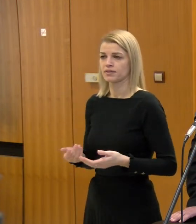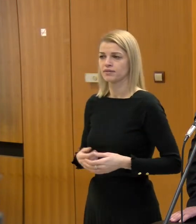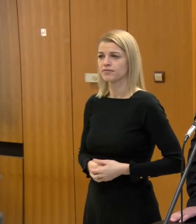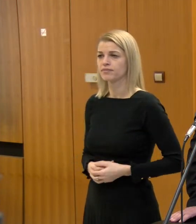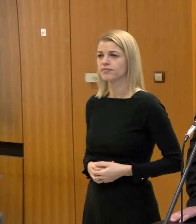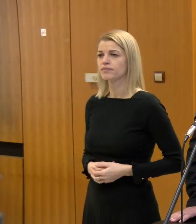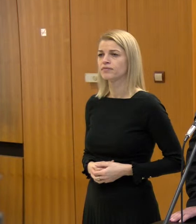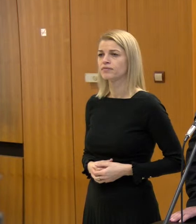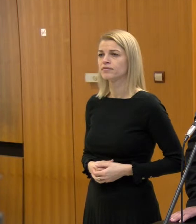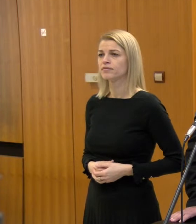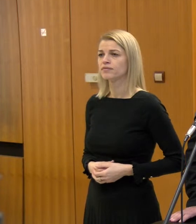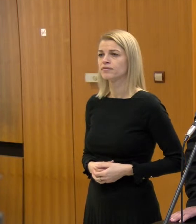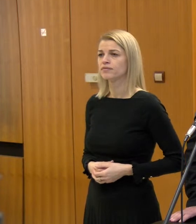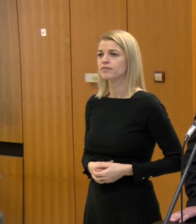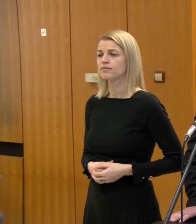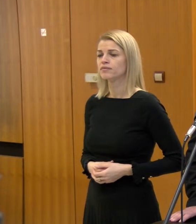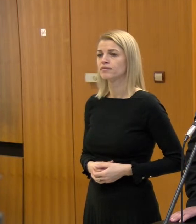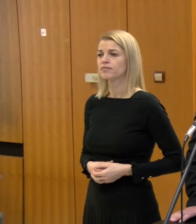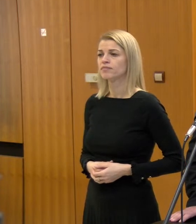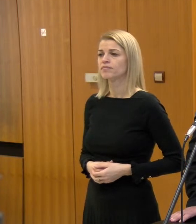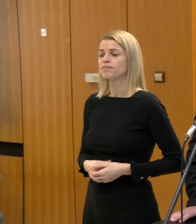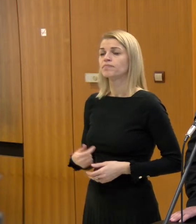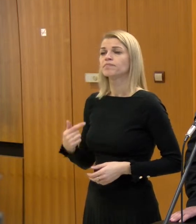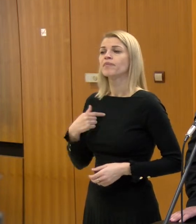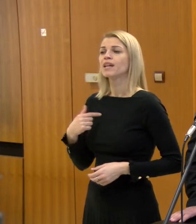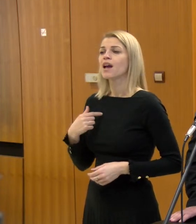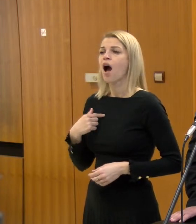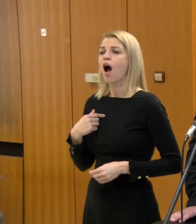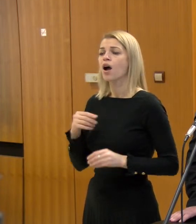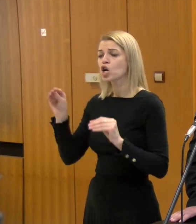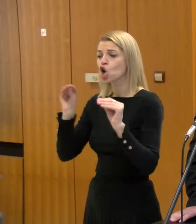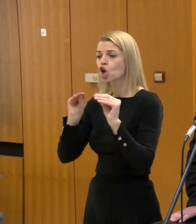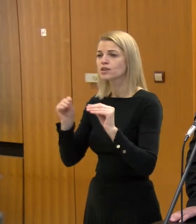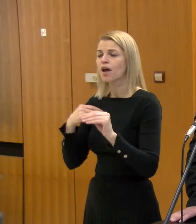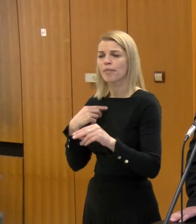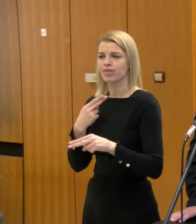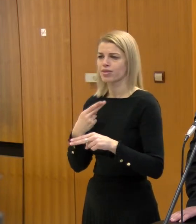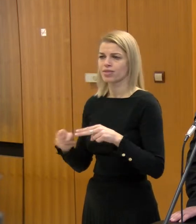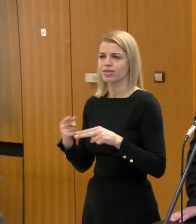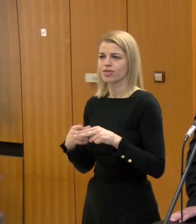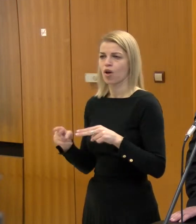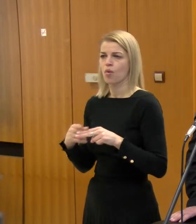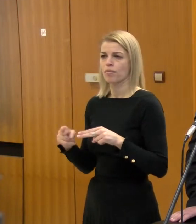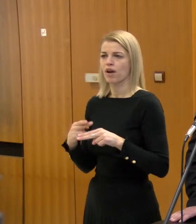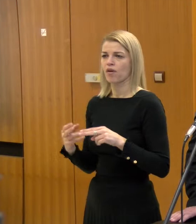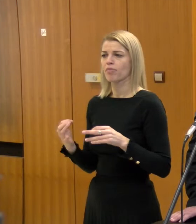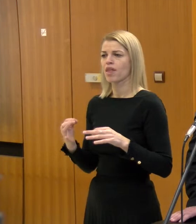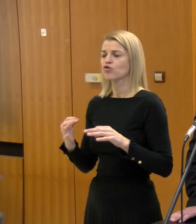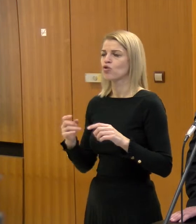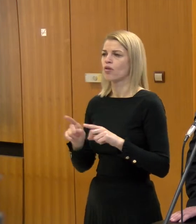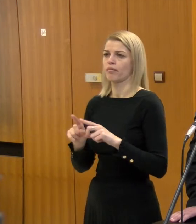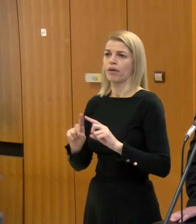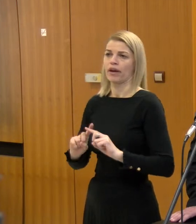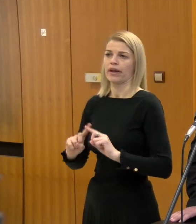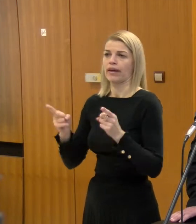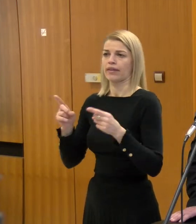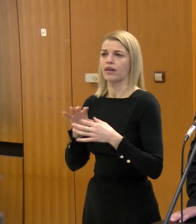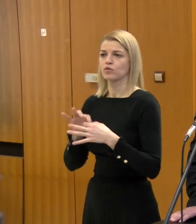Viete čo, ja neupravujem koncept na niečo principiálne iné.